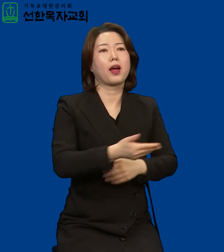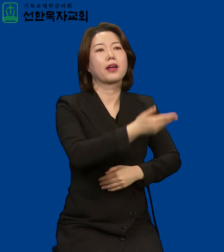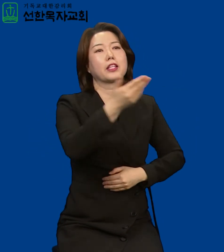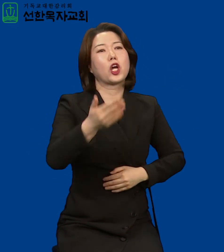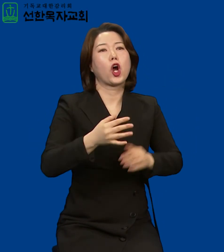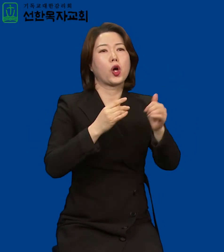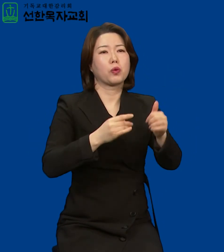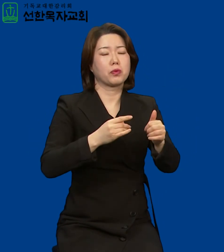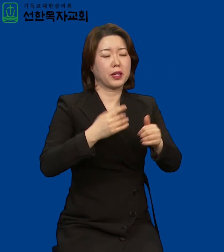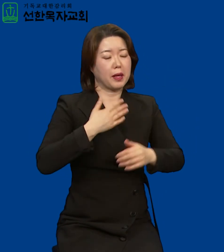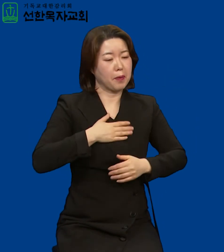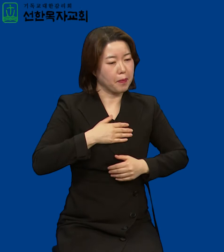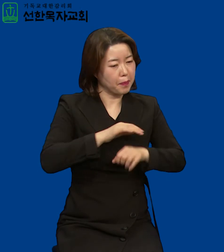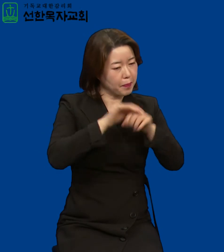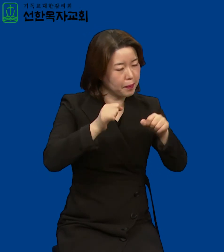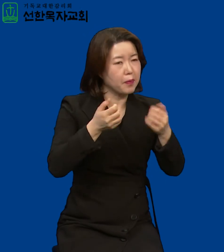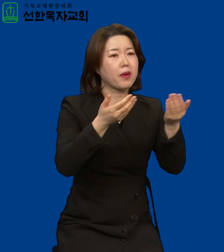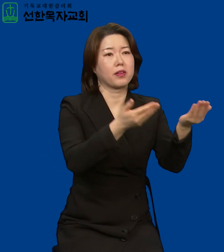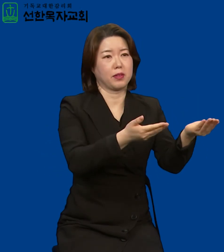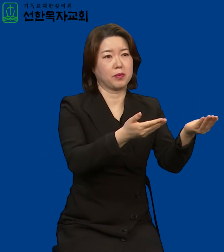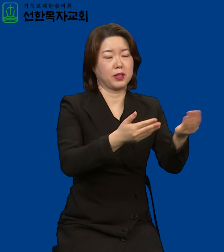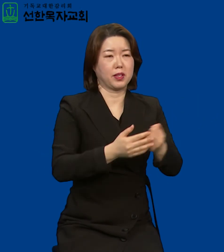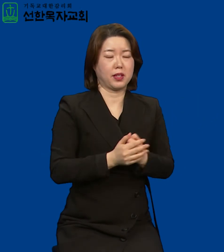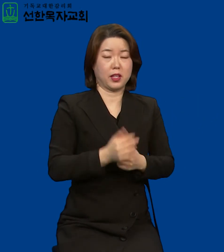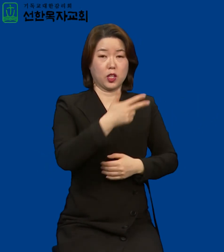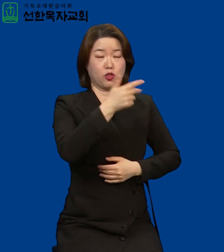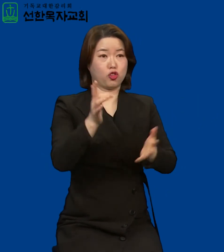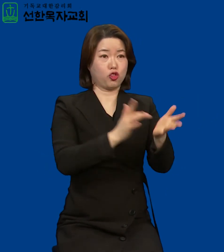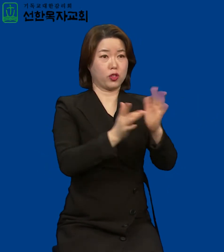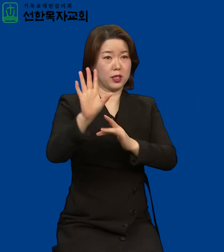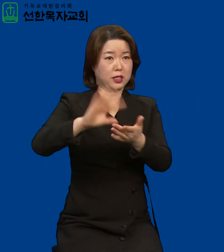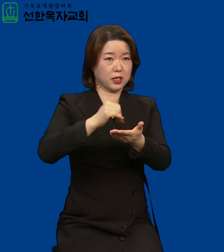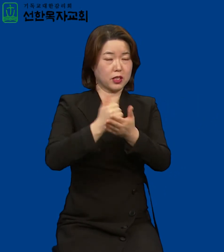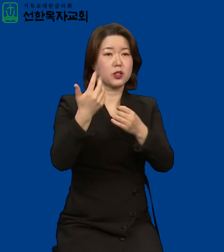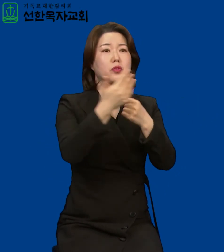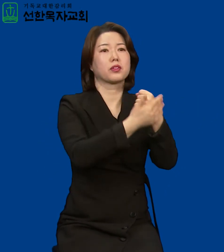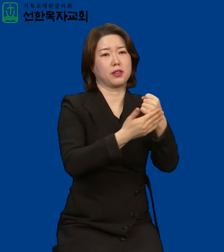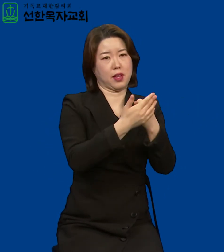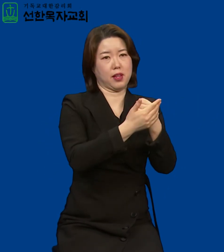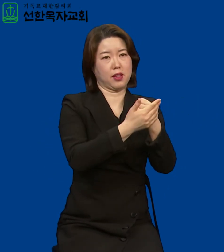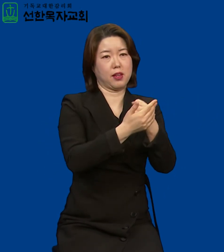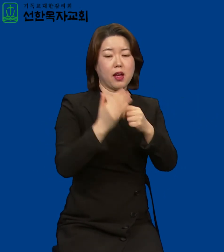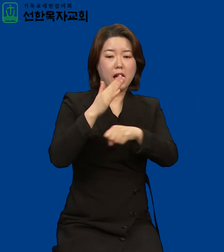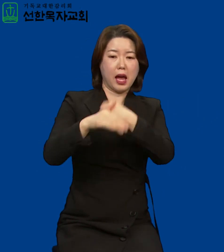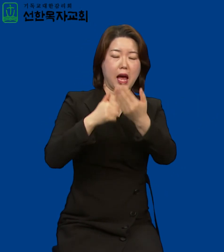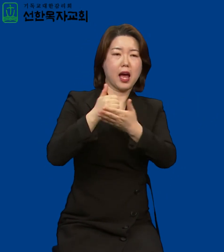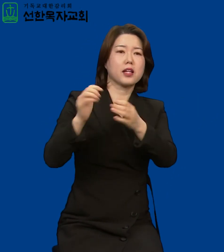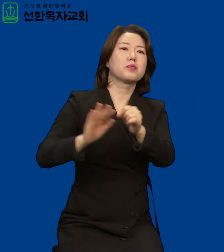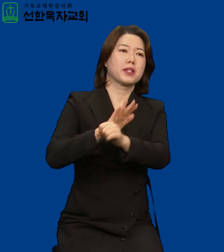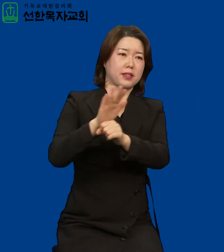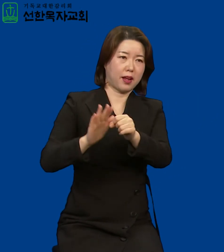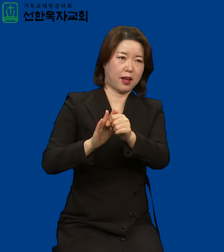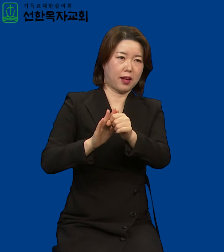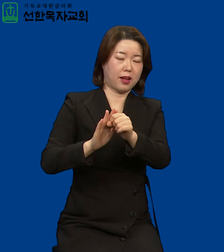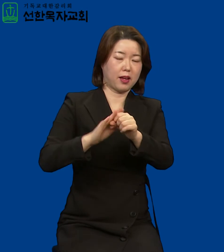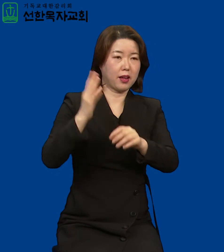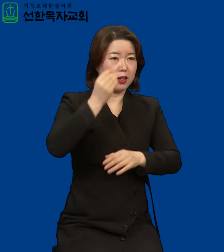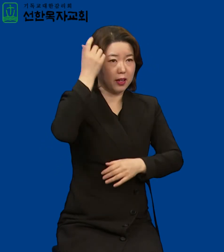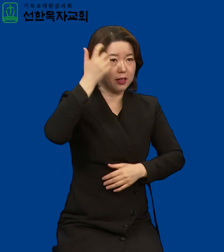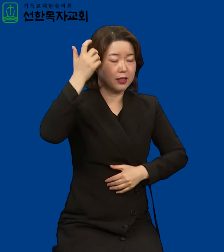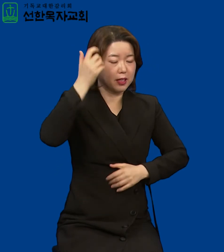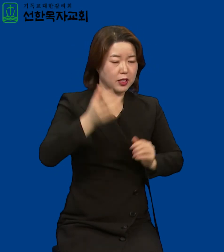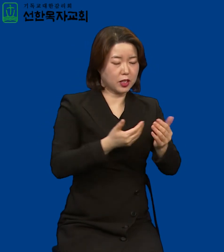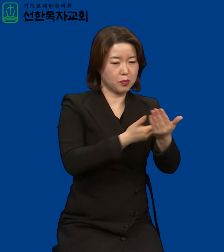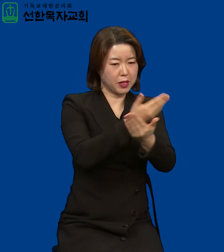여러분에게 문안합니다. 주 예수 그리스도의 은혜와 하나님의 사랑과